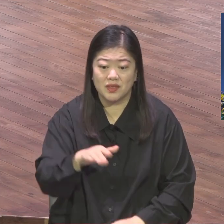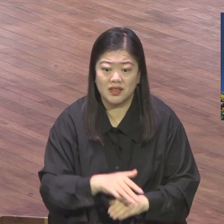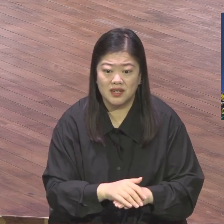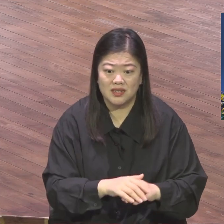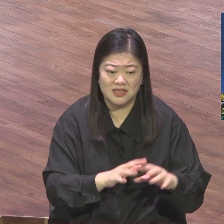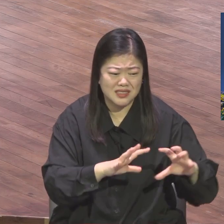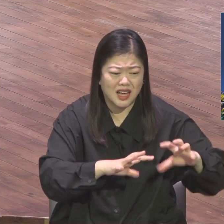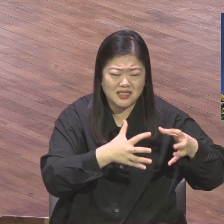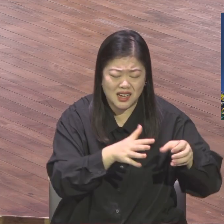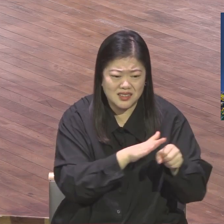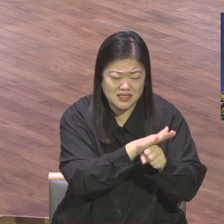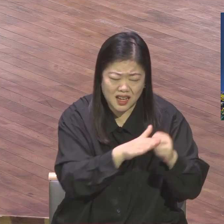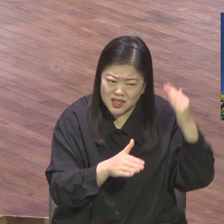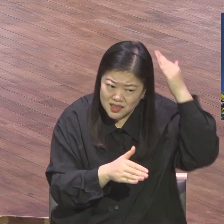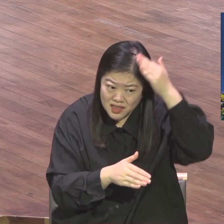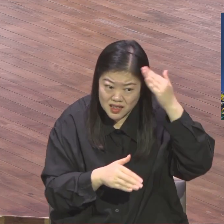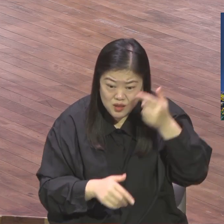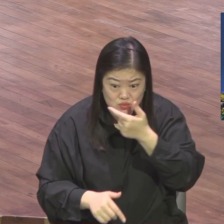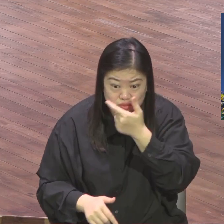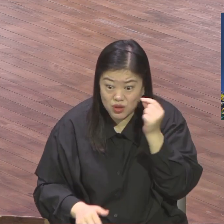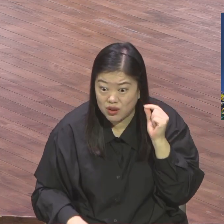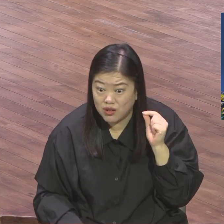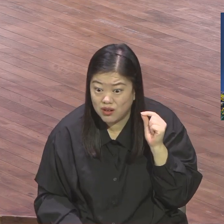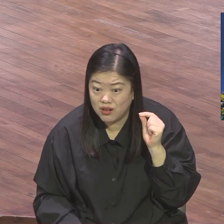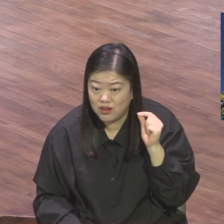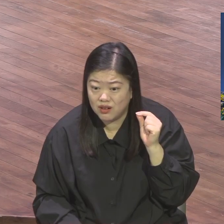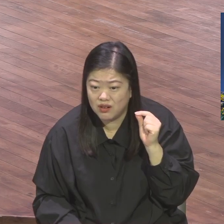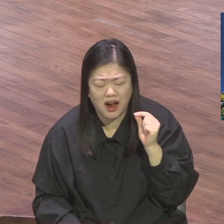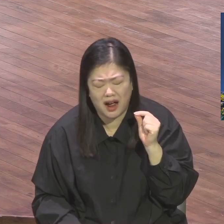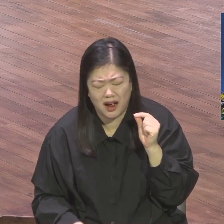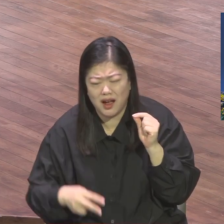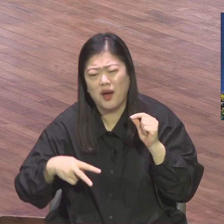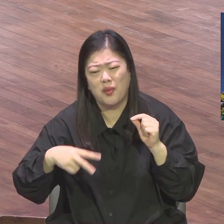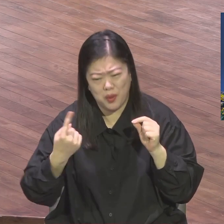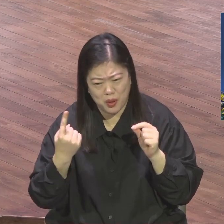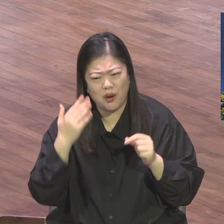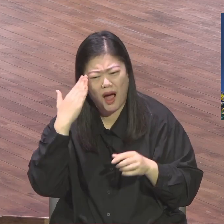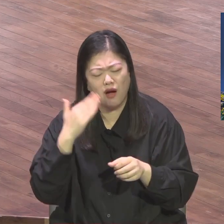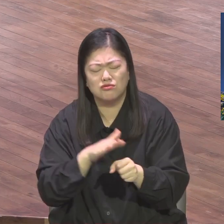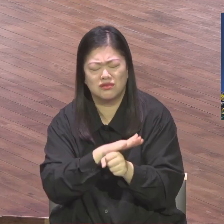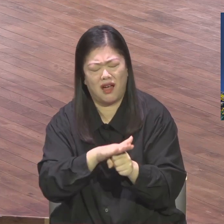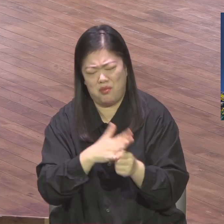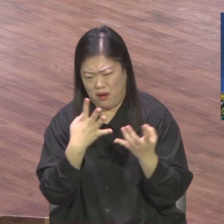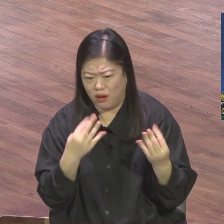받았습니까? 사랑을 못 받았던 사람 많지요. 우리나라 한국 문화,